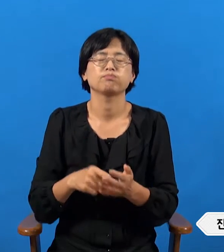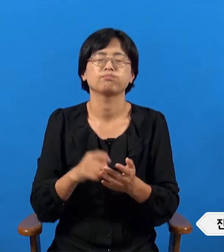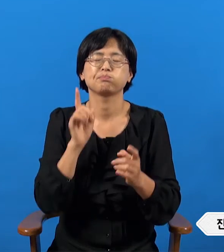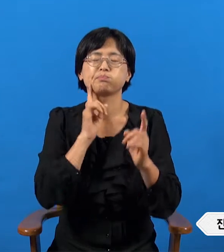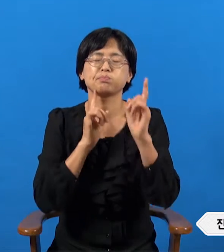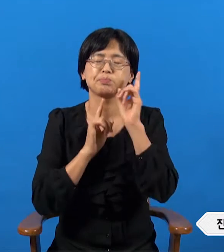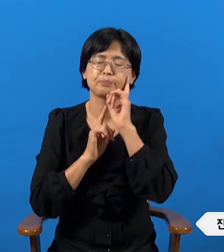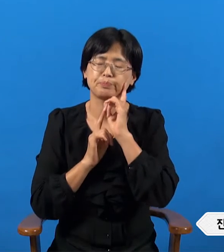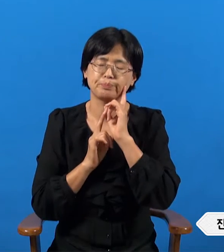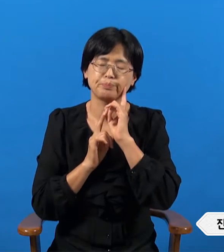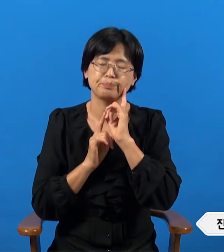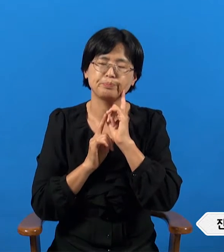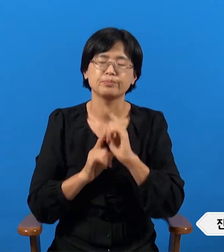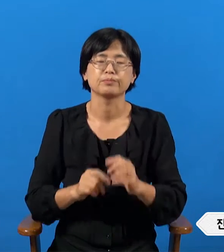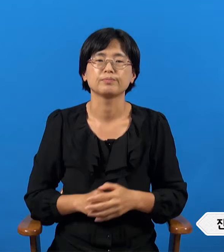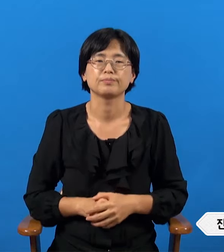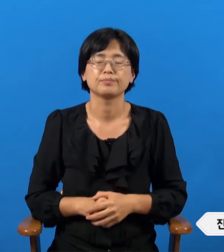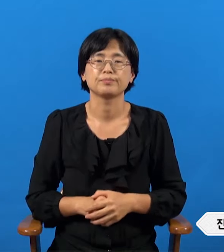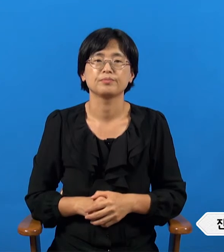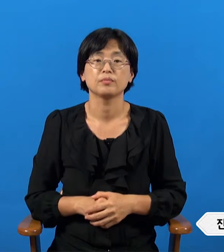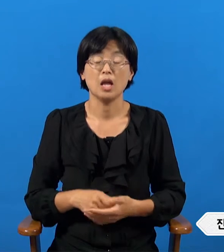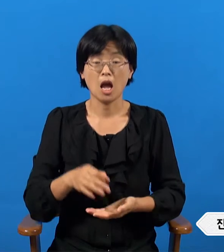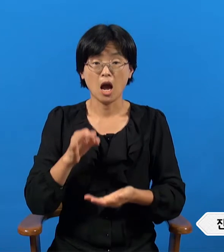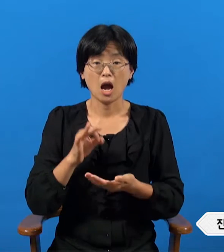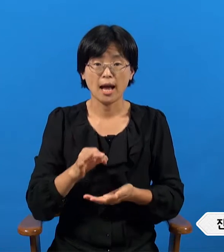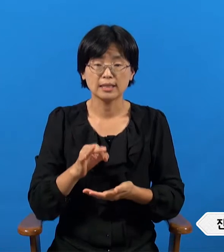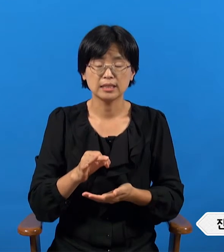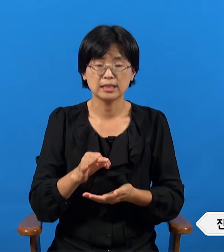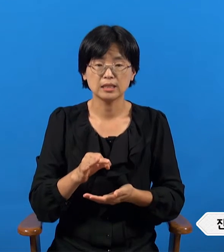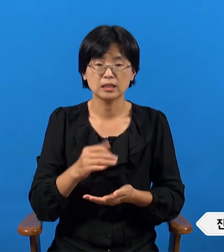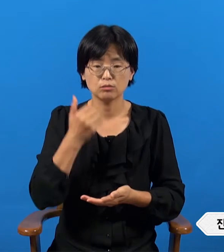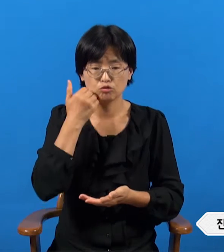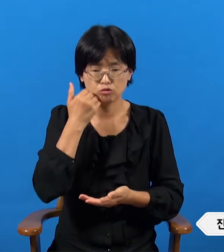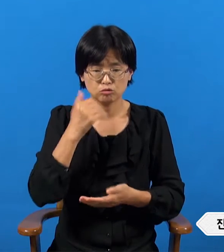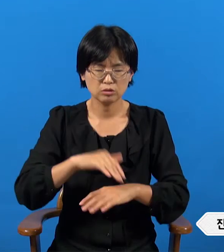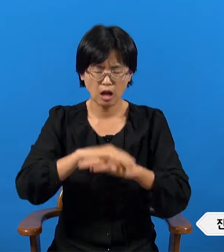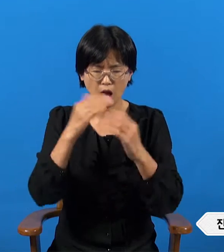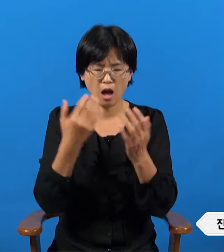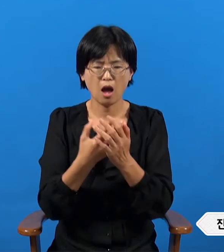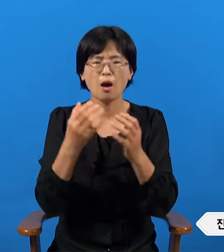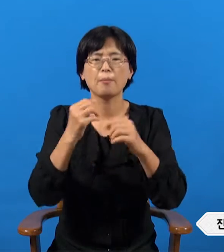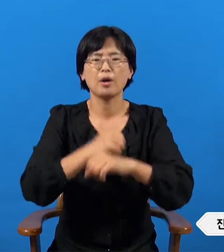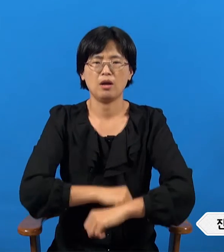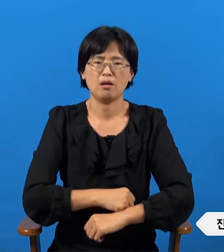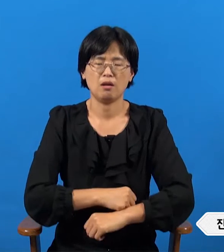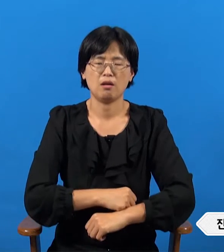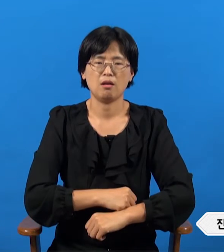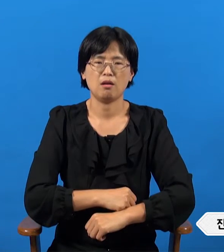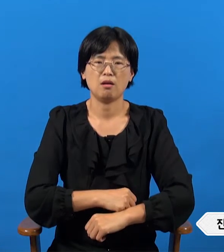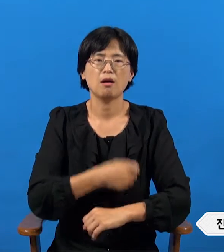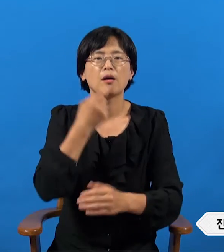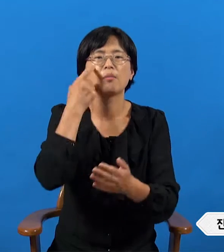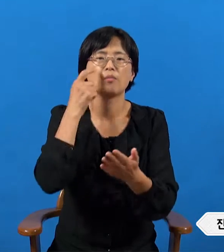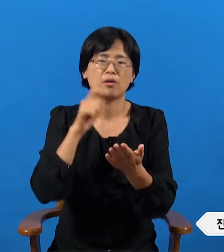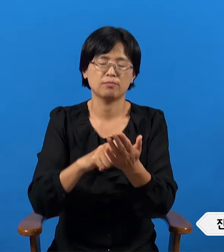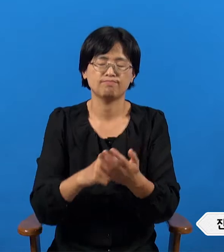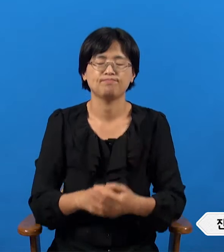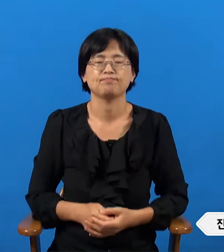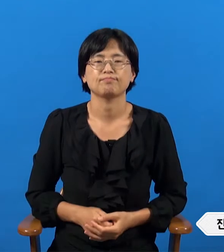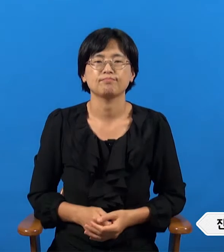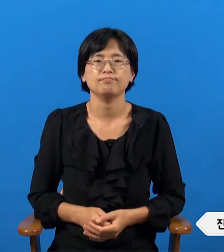마음의 상처가 됩니다. 내 인생의 존재 가치가 다 흔들려버리는 우리 자신들을